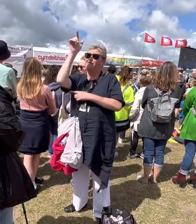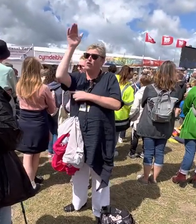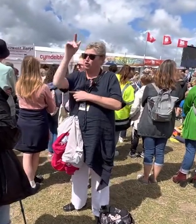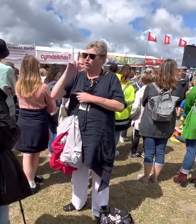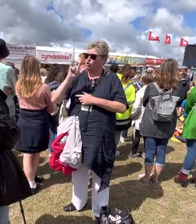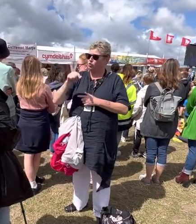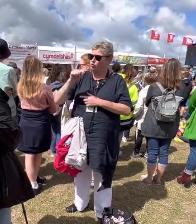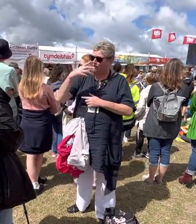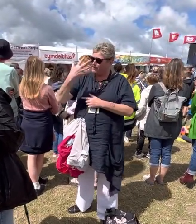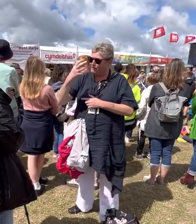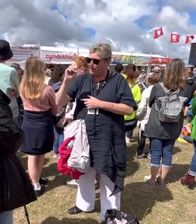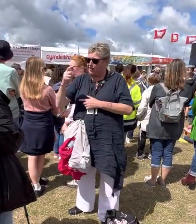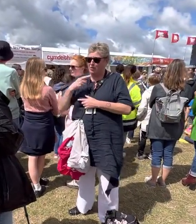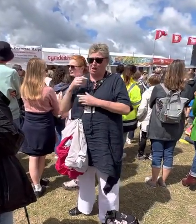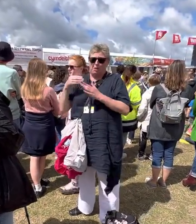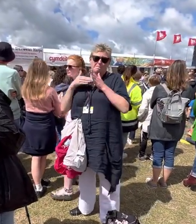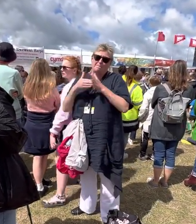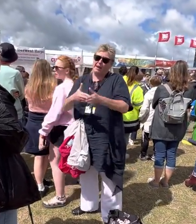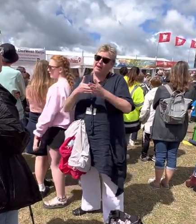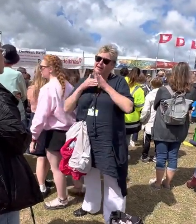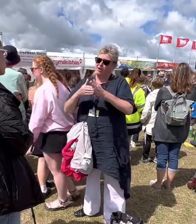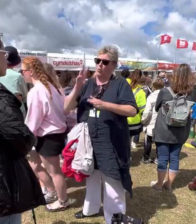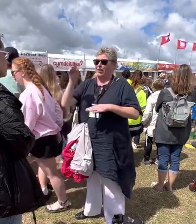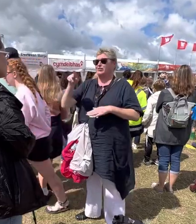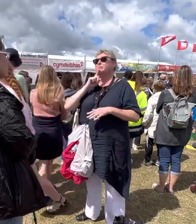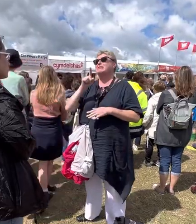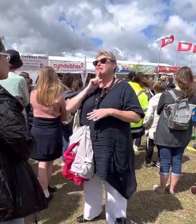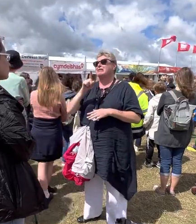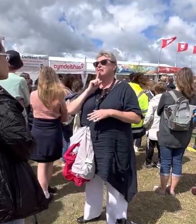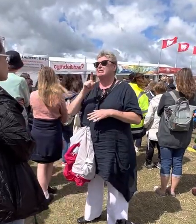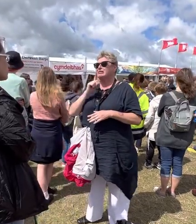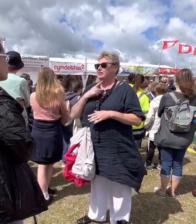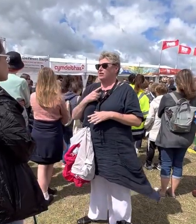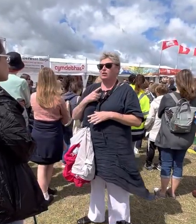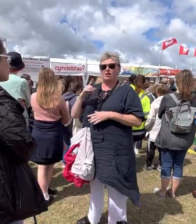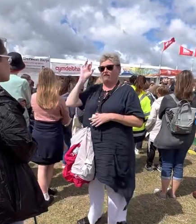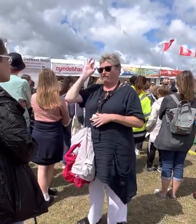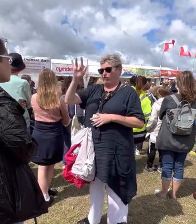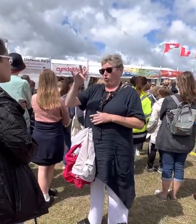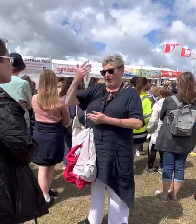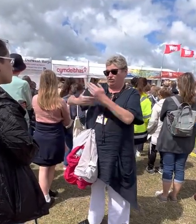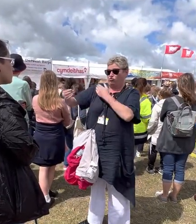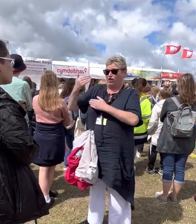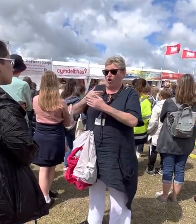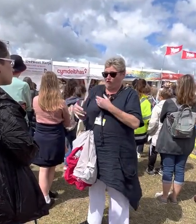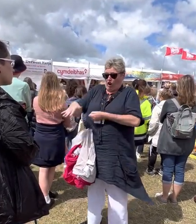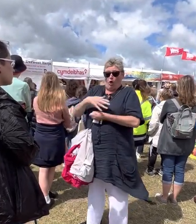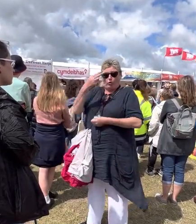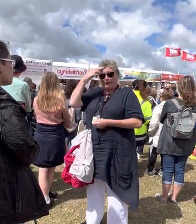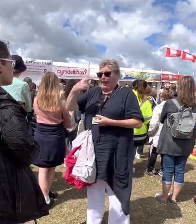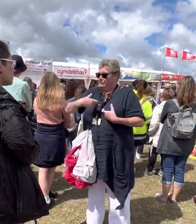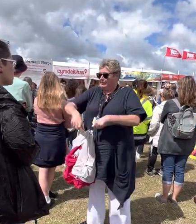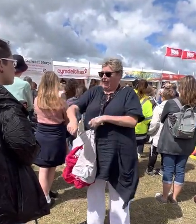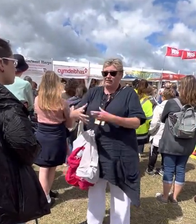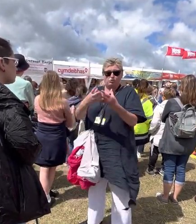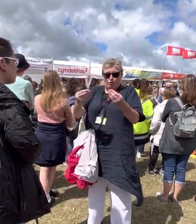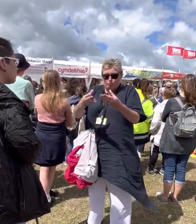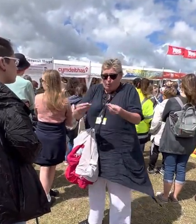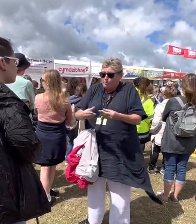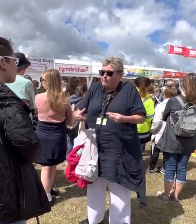2050 gyda miliwn o siaradwyr Gymraeg heb ein hanes ac enwau llefydd Gymraeg yn bodoli. Mae'n bryd i